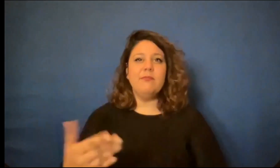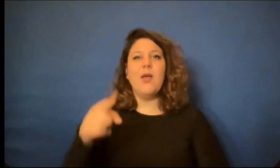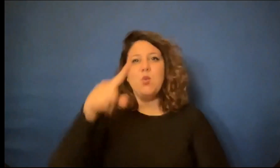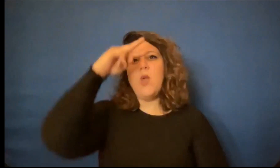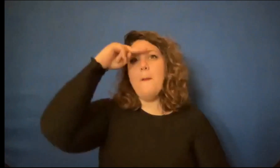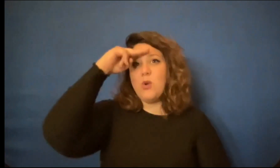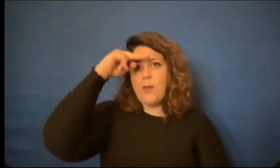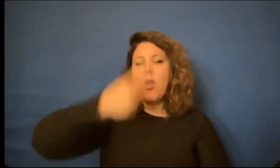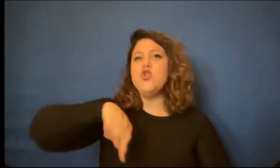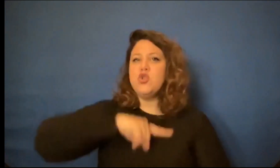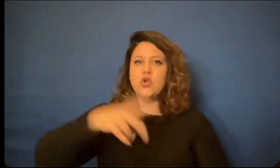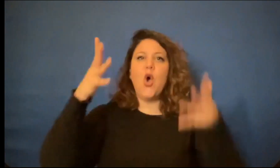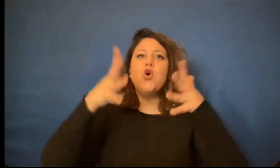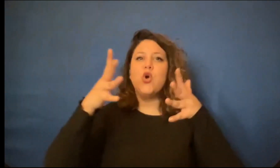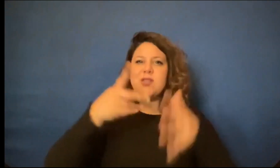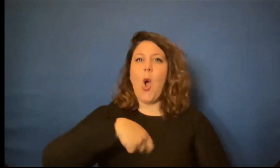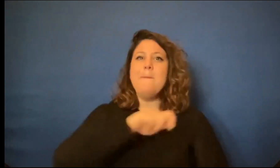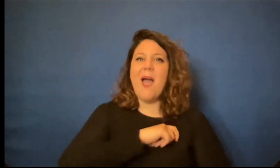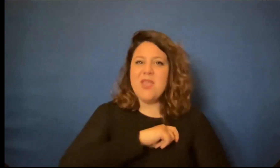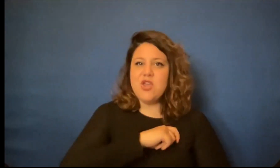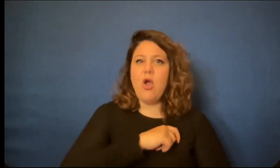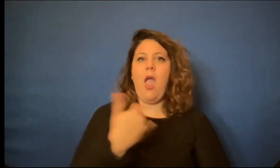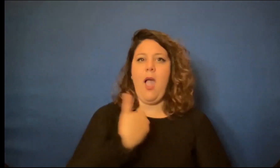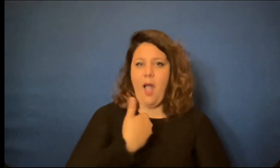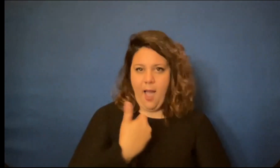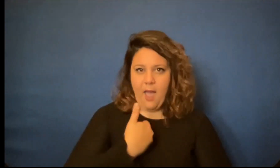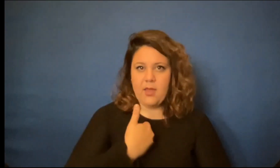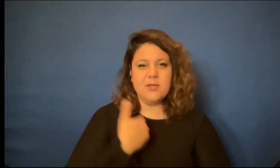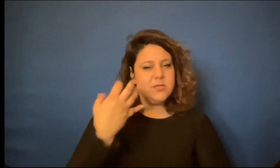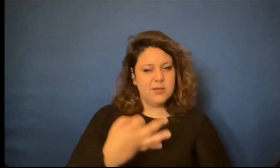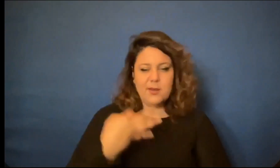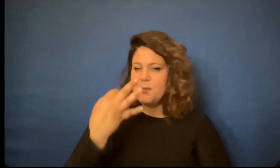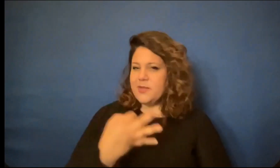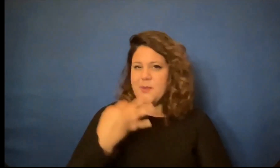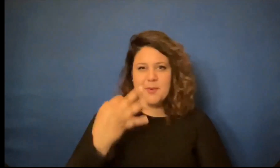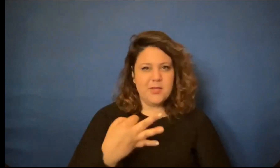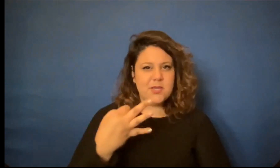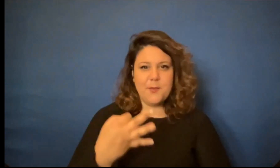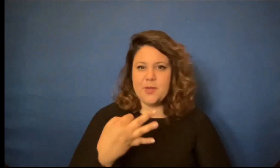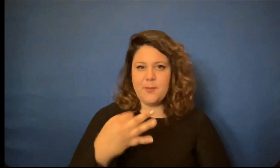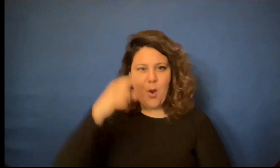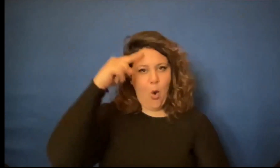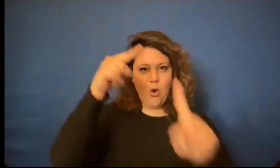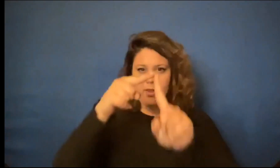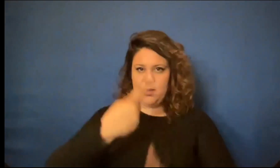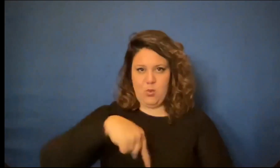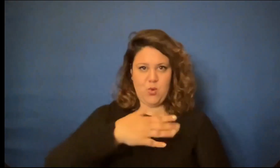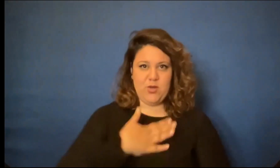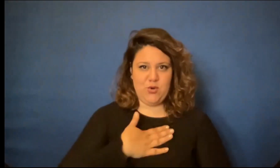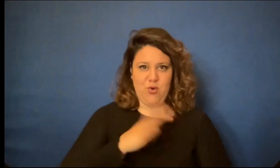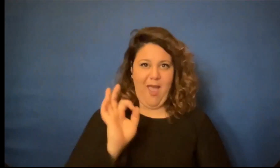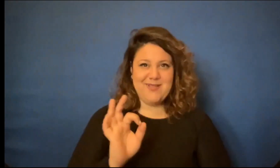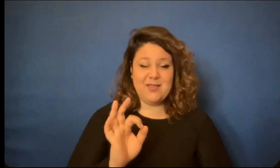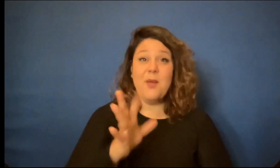nosotros en el Consejo Español tenemos constantemente, es nuestro norte, y por esto agradecemos